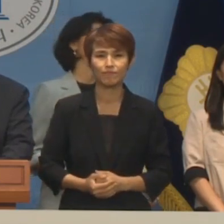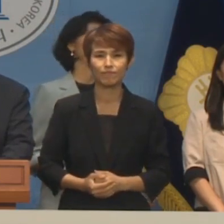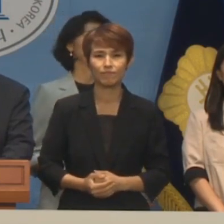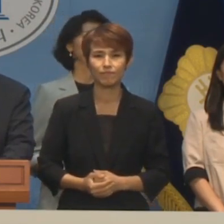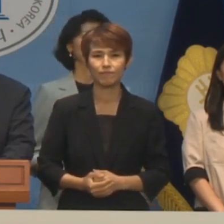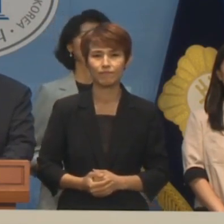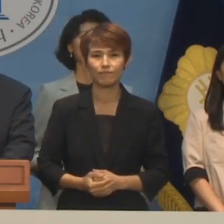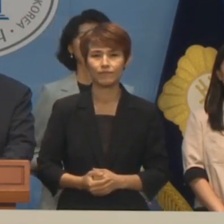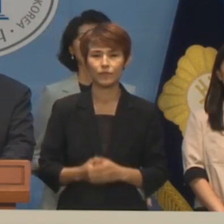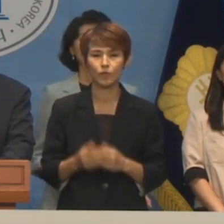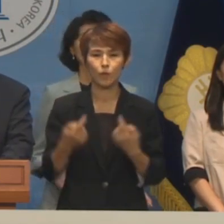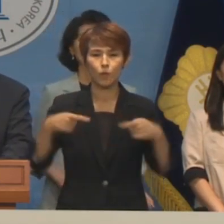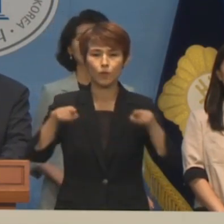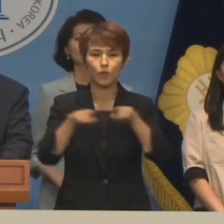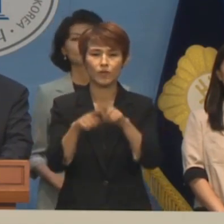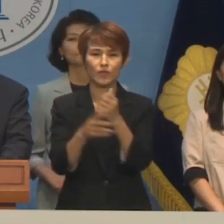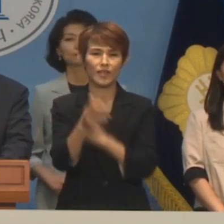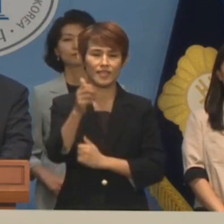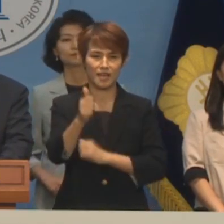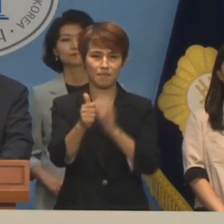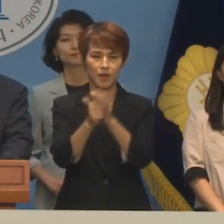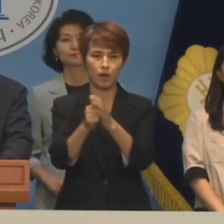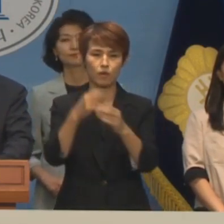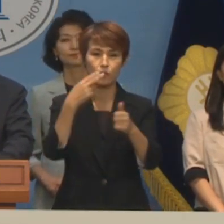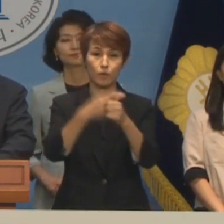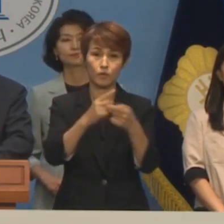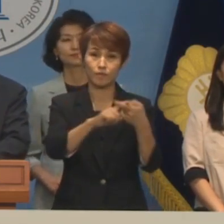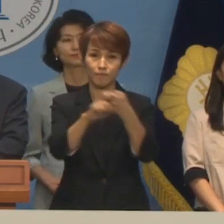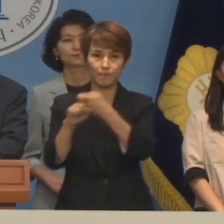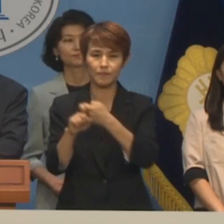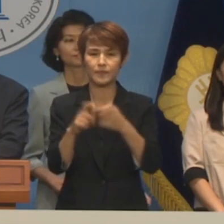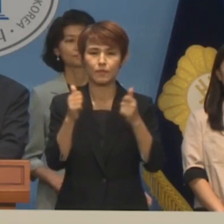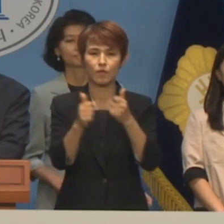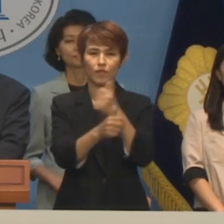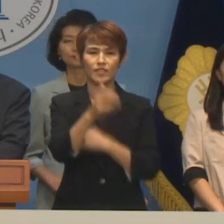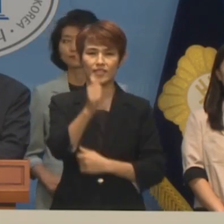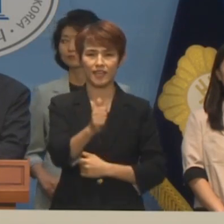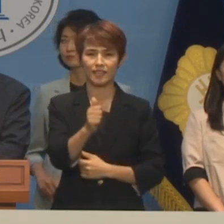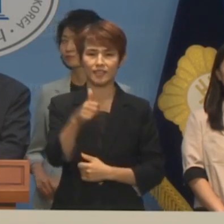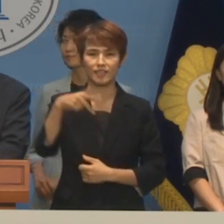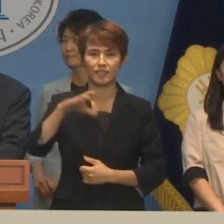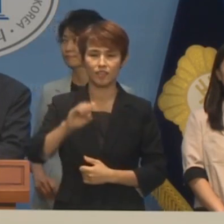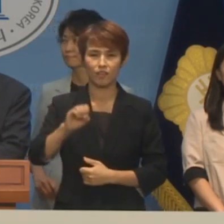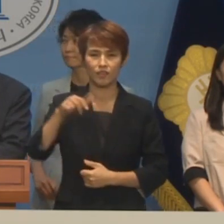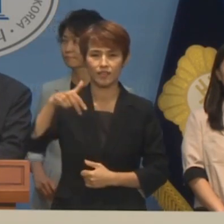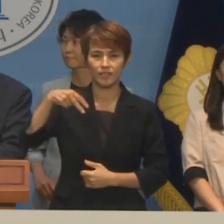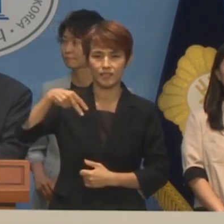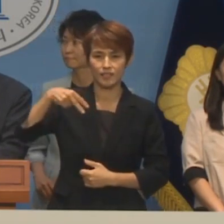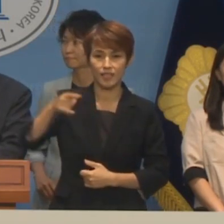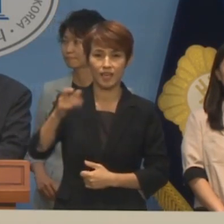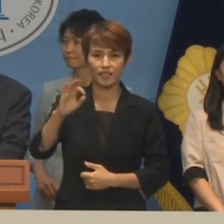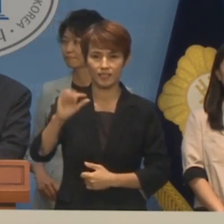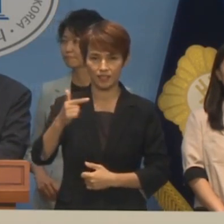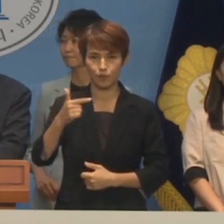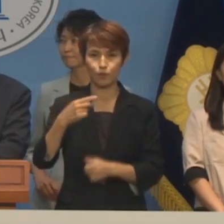민교협 공동의장을 맡고 있고 교수연대회의 집행위원장을 맡고 정세은 교수님입니다.